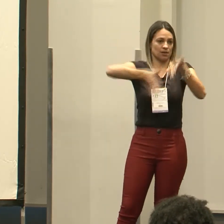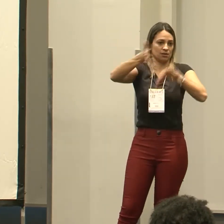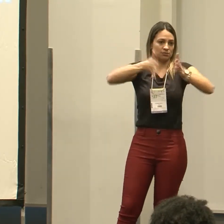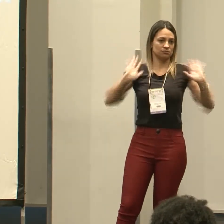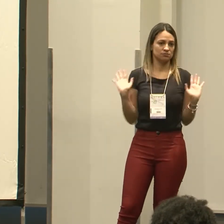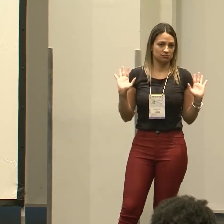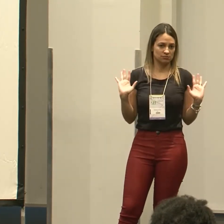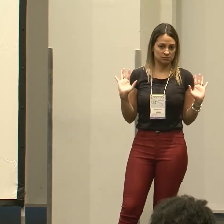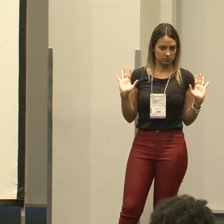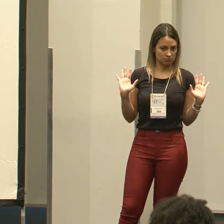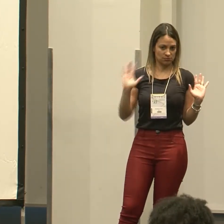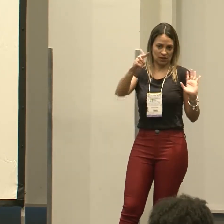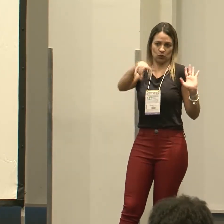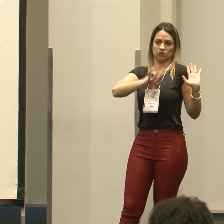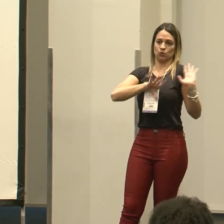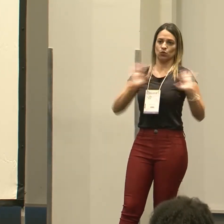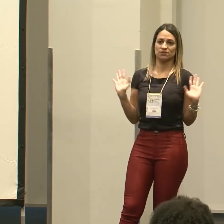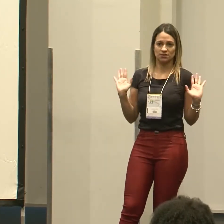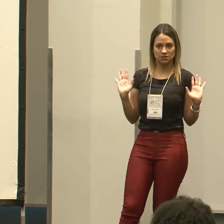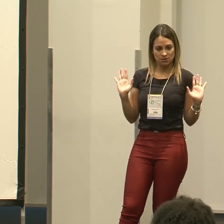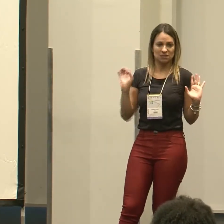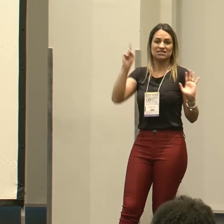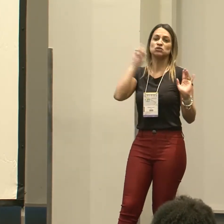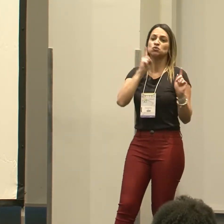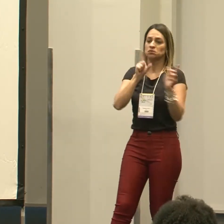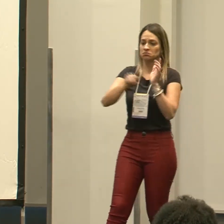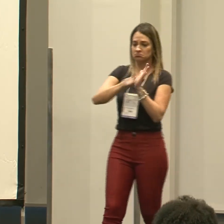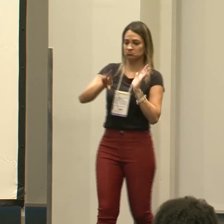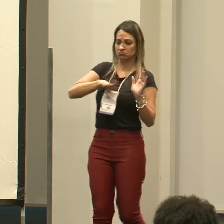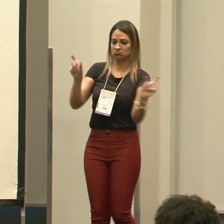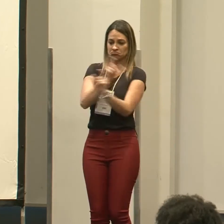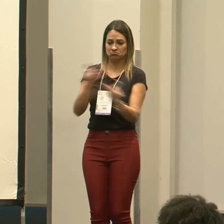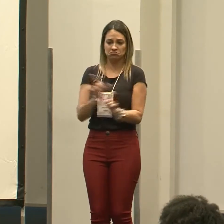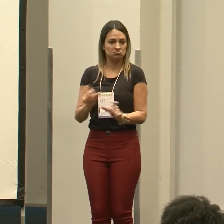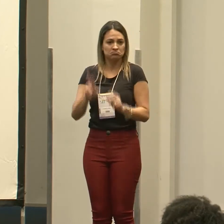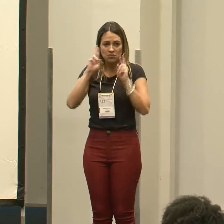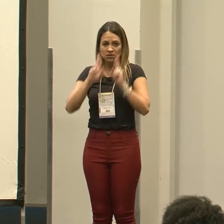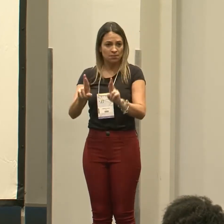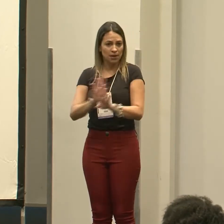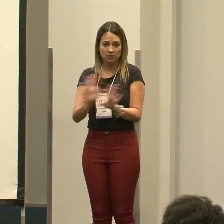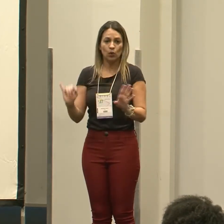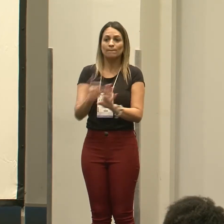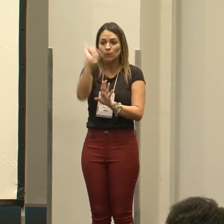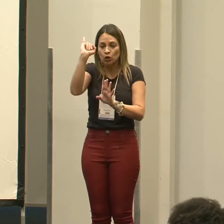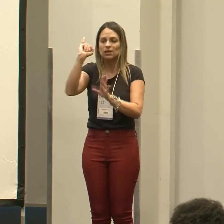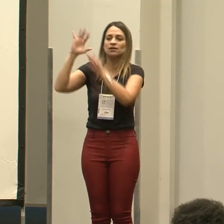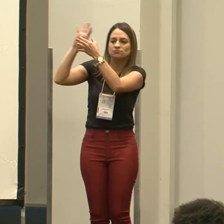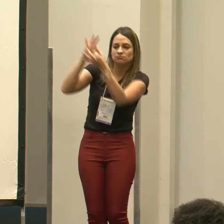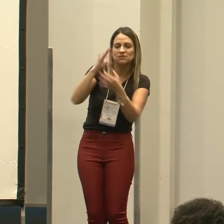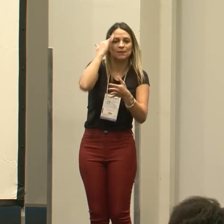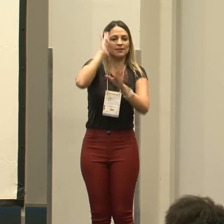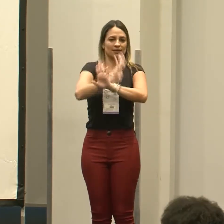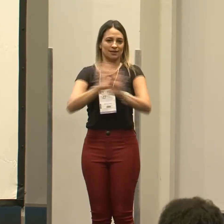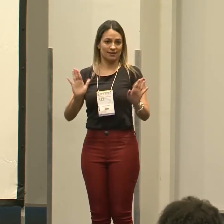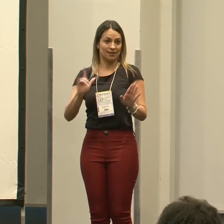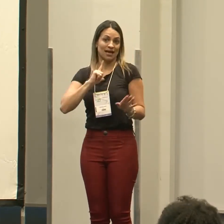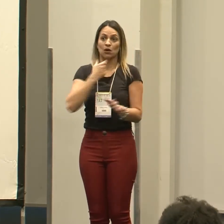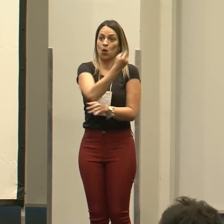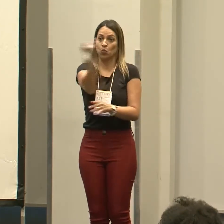que é a questão linguística. A primeira é a língua de sinais, depois o português. Nós precisamos respeitar